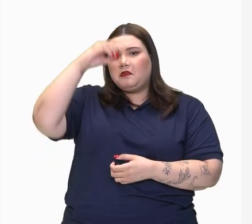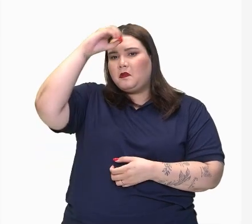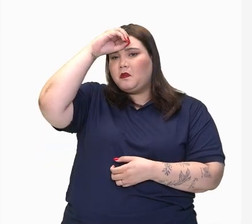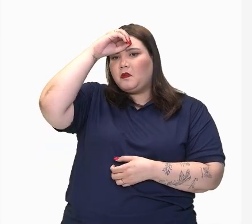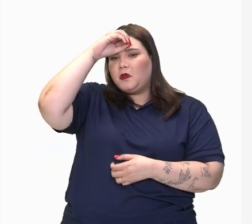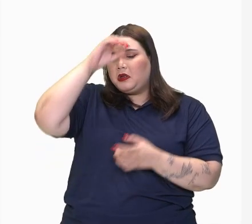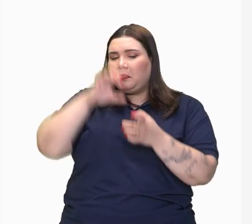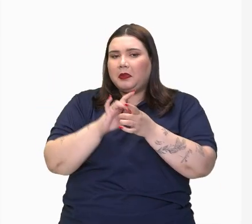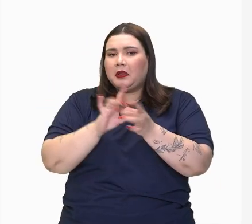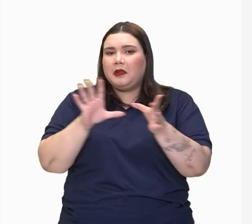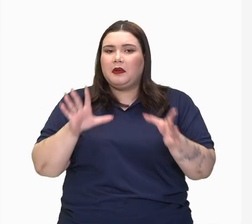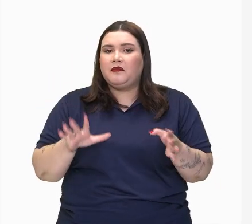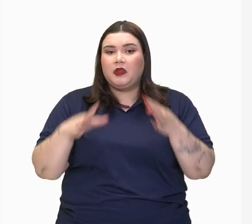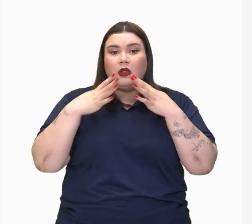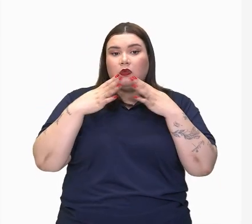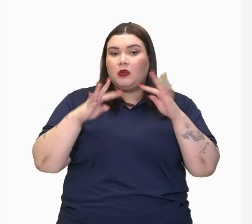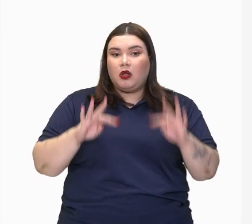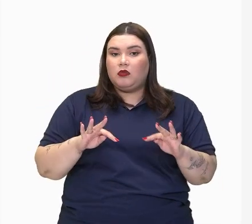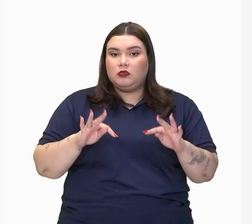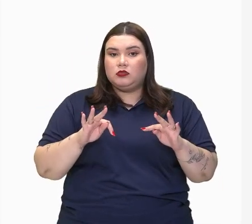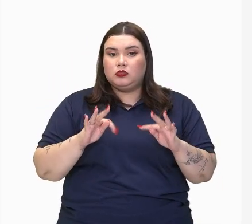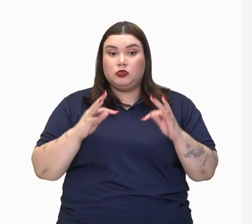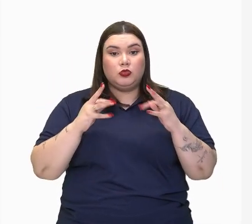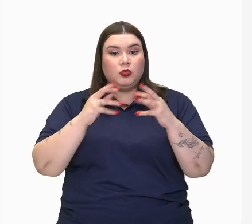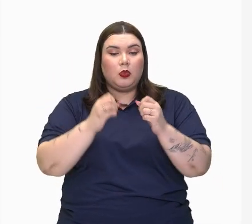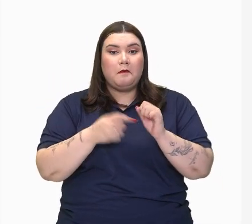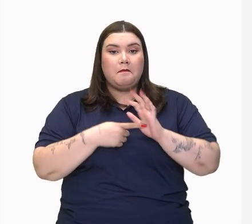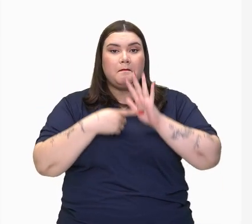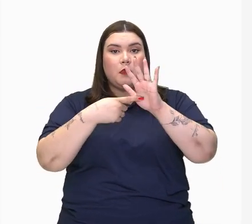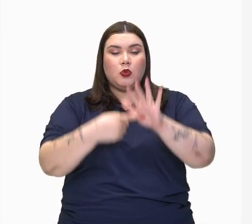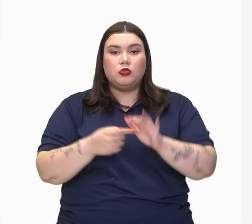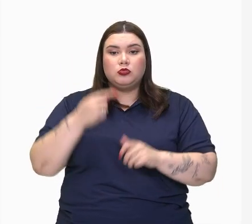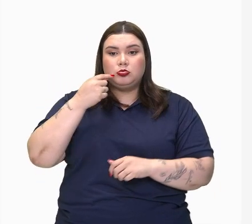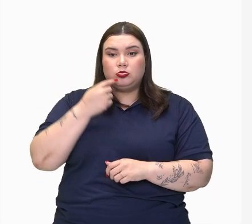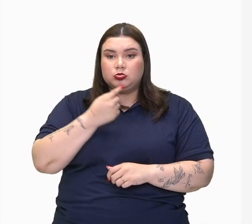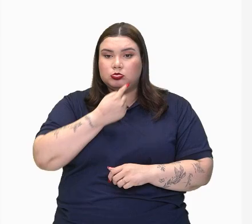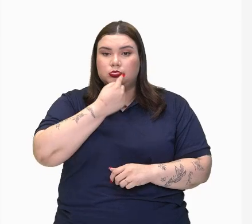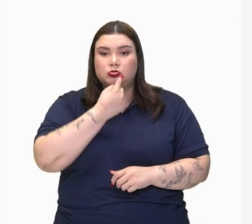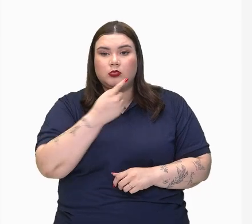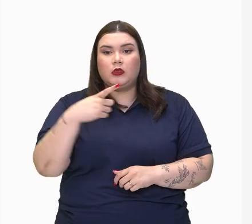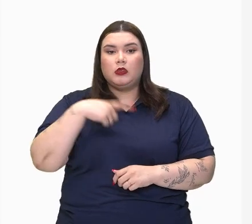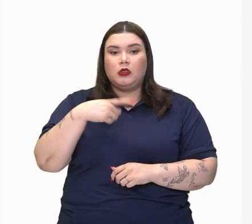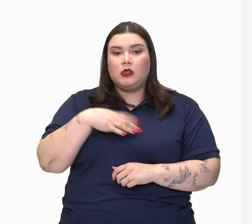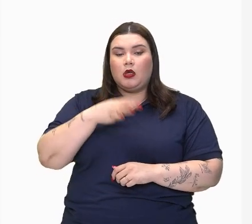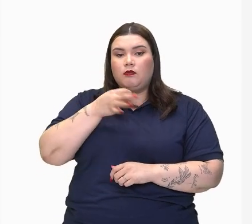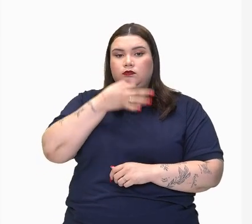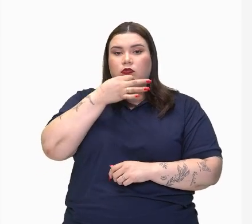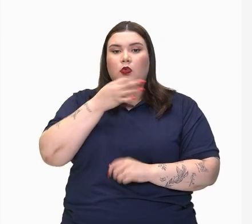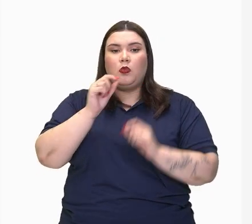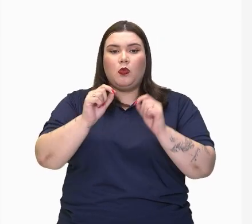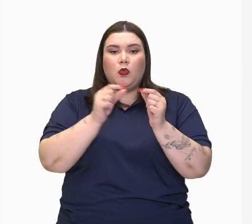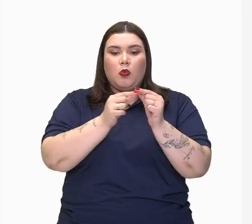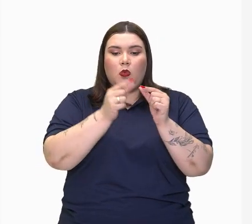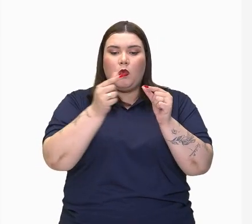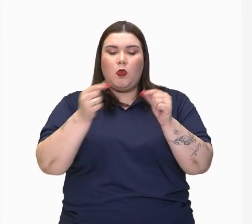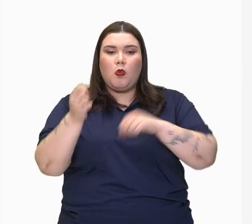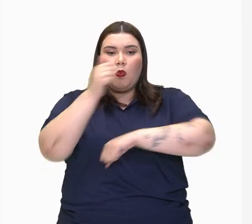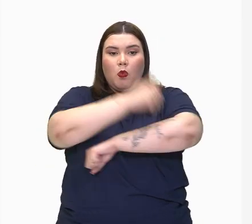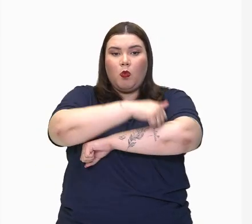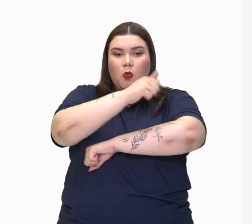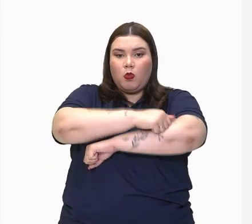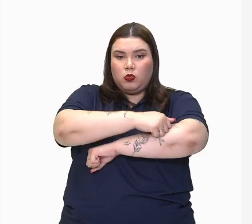em mostrar o rosto. Ambos traziam os beiços de baixo furados e metido neles seus ossos